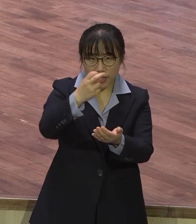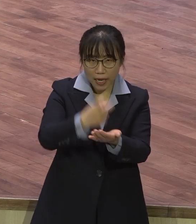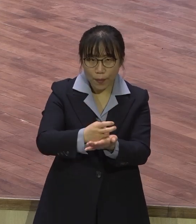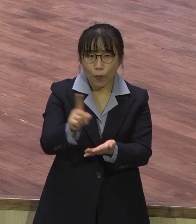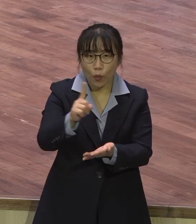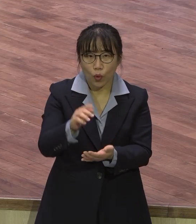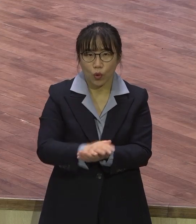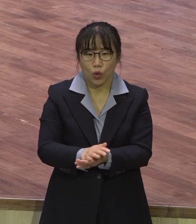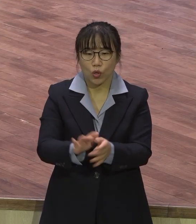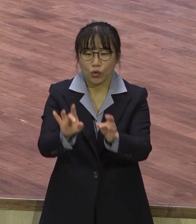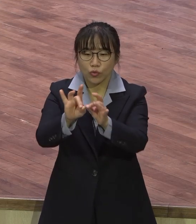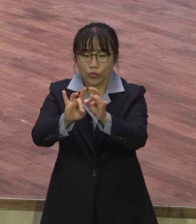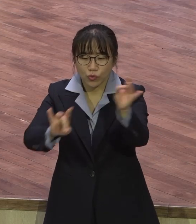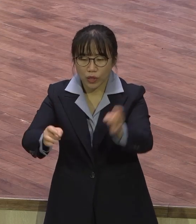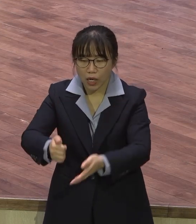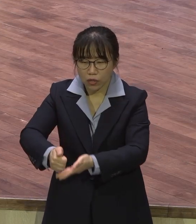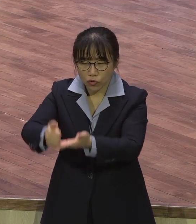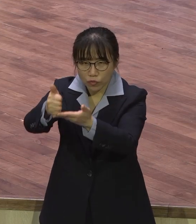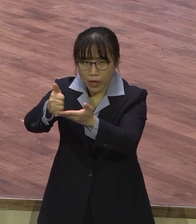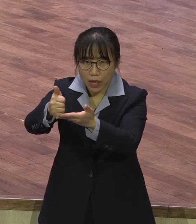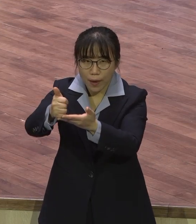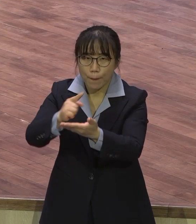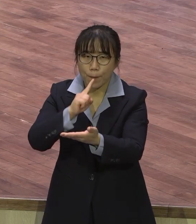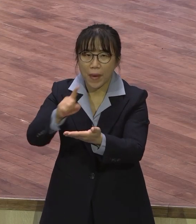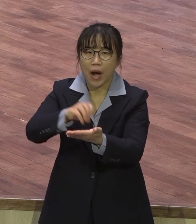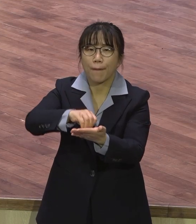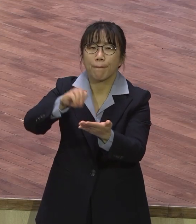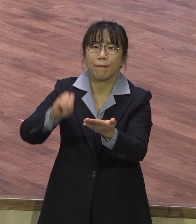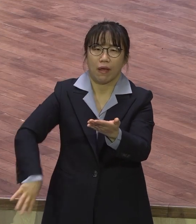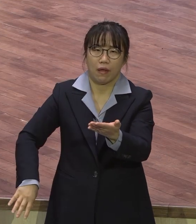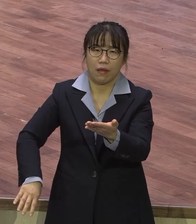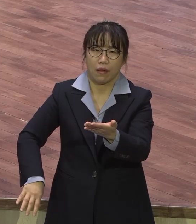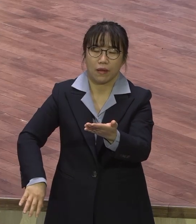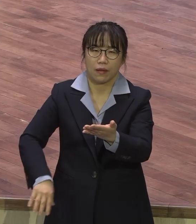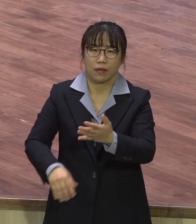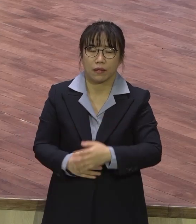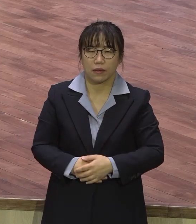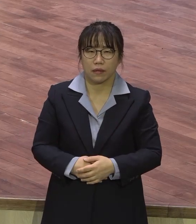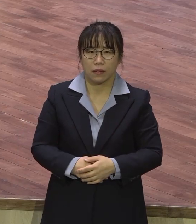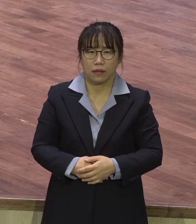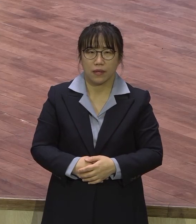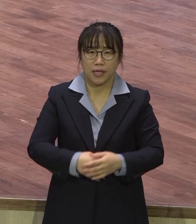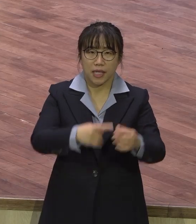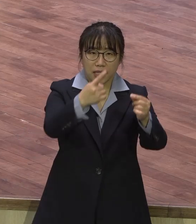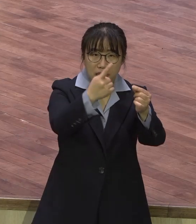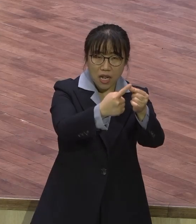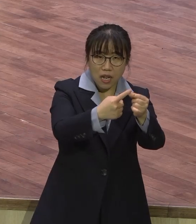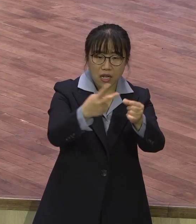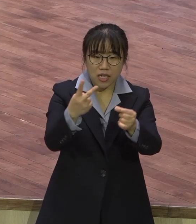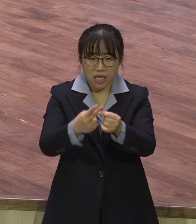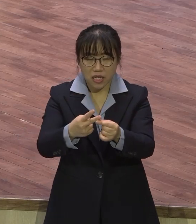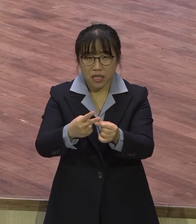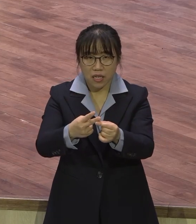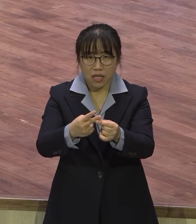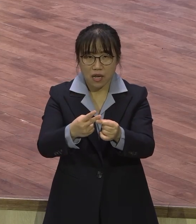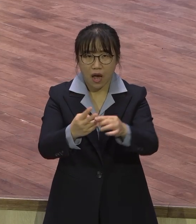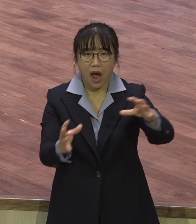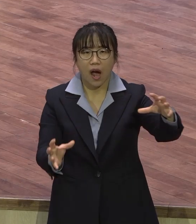하지 말라라고 하는 표현이 없어요 천주교회 1계명과 2계명을 하나로 묶어가지고